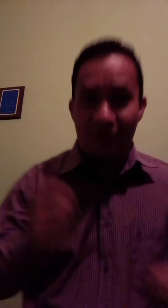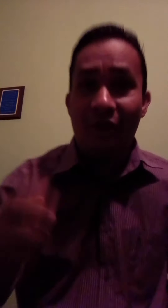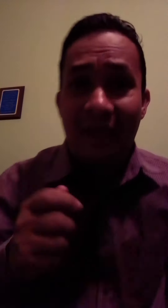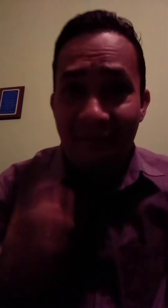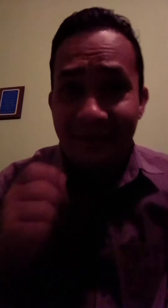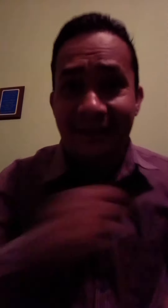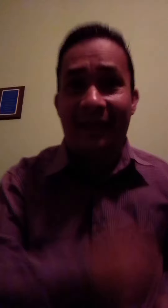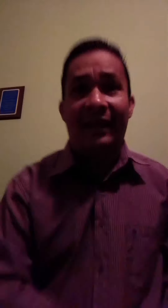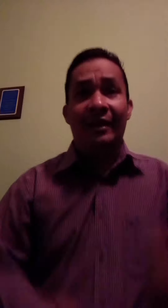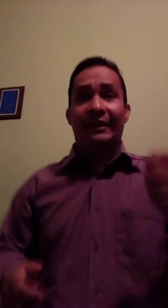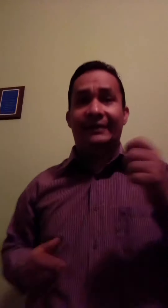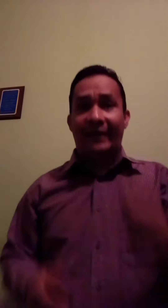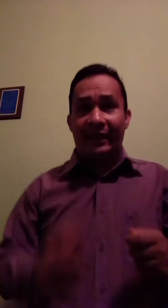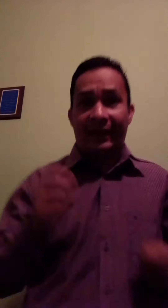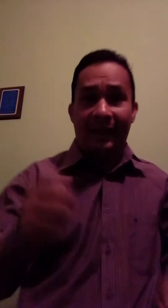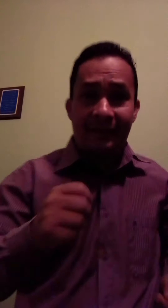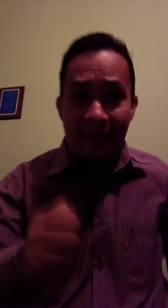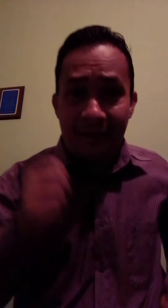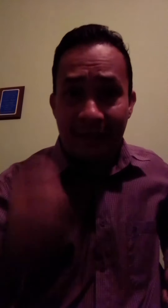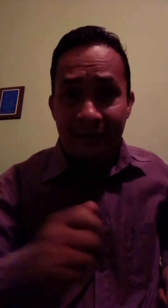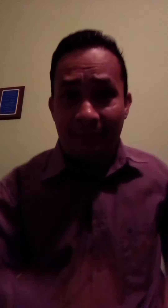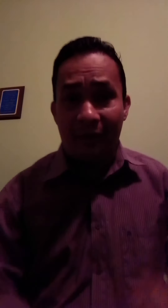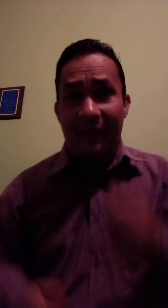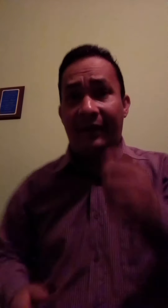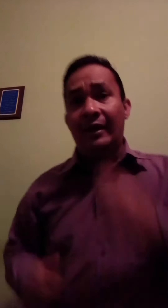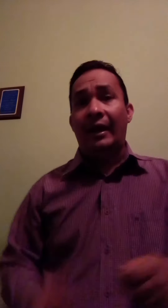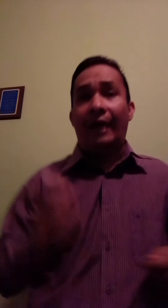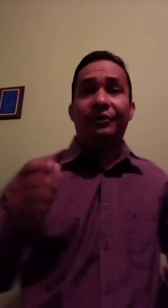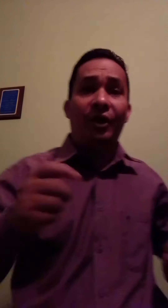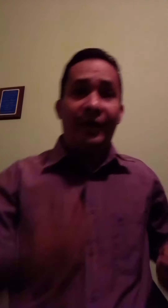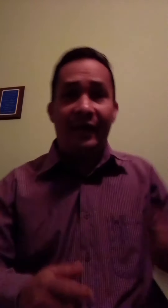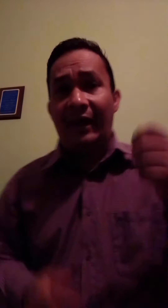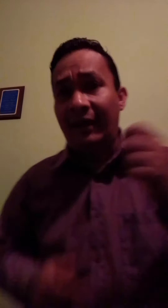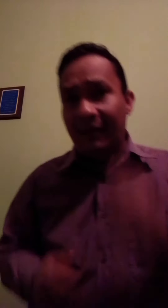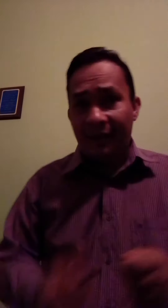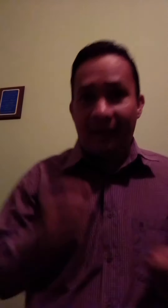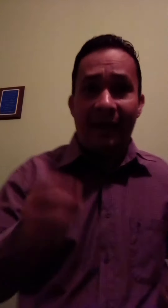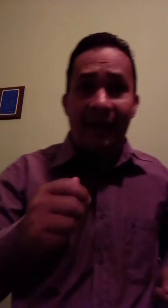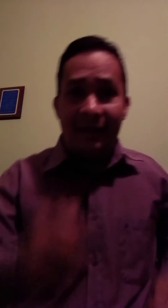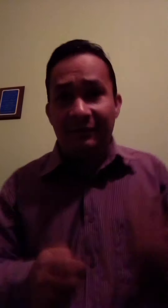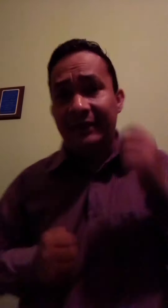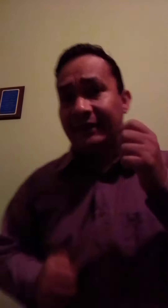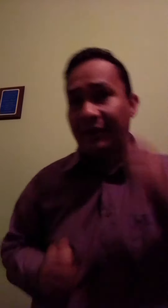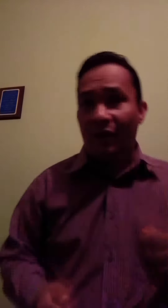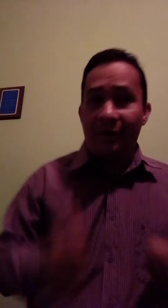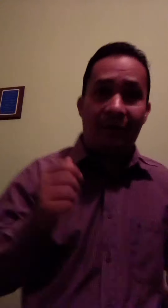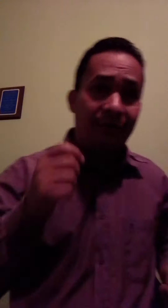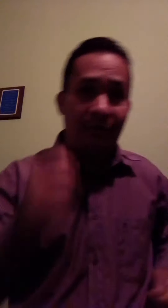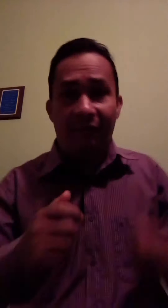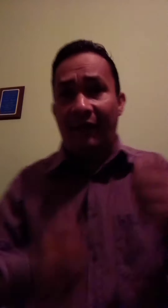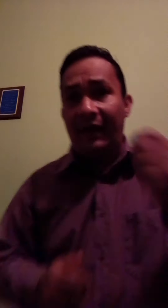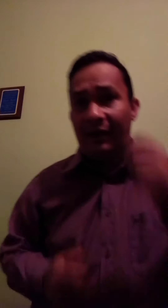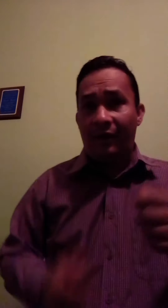yo te venceré Muestra que tienes poder, autoridad, que eres vencedor Con tu pelo